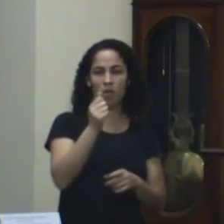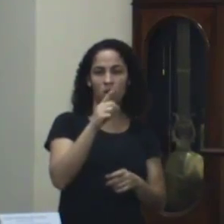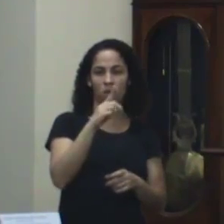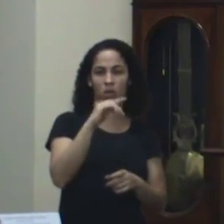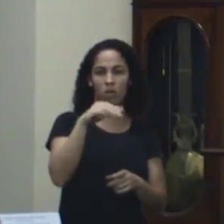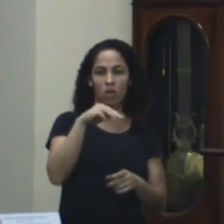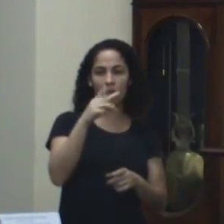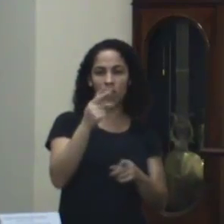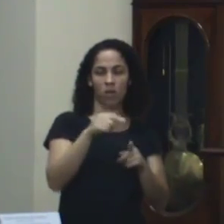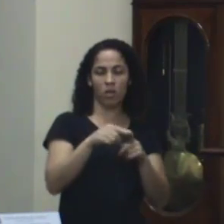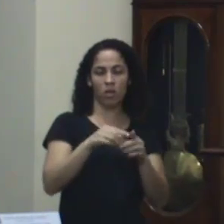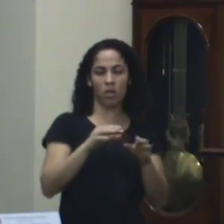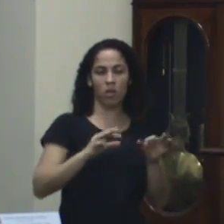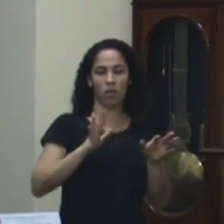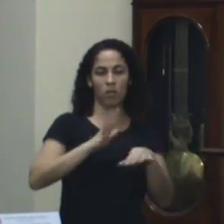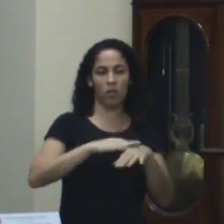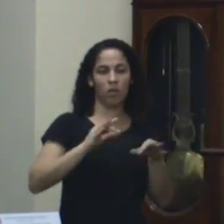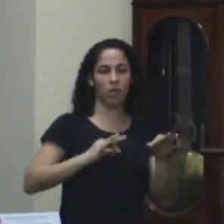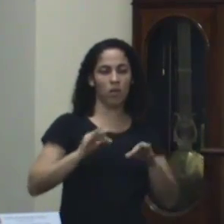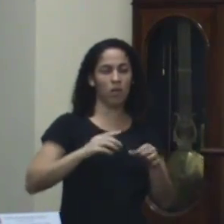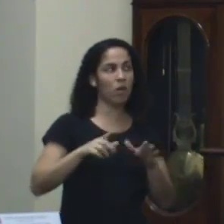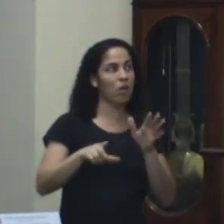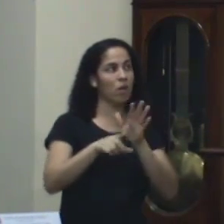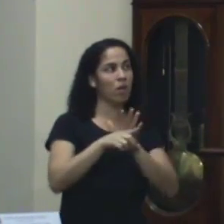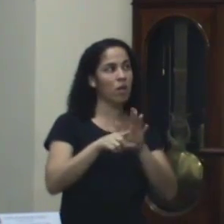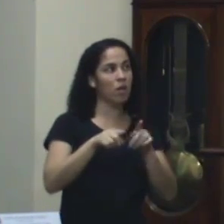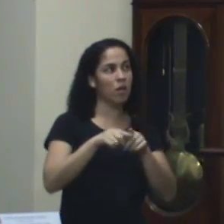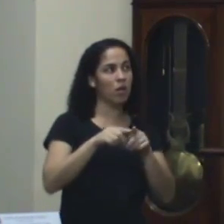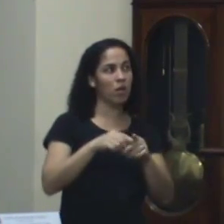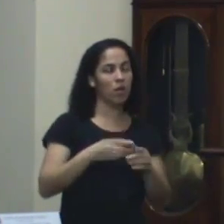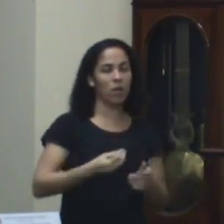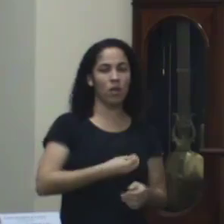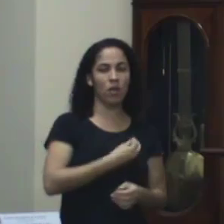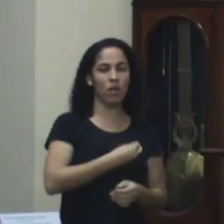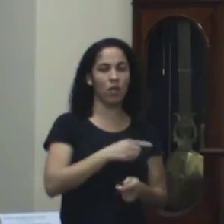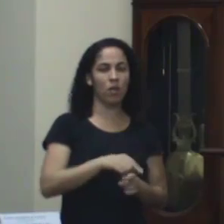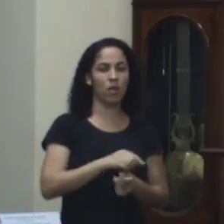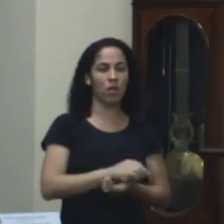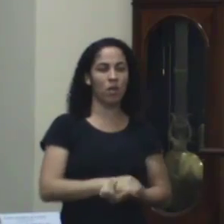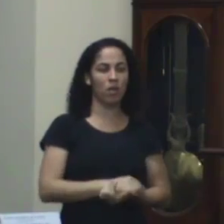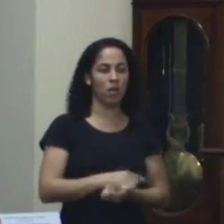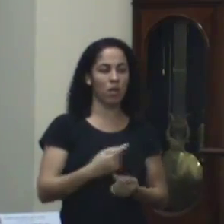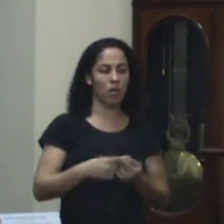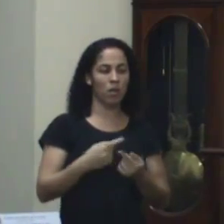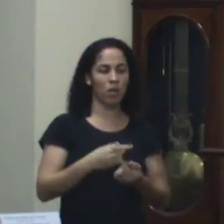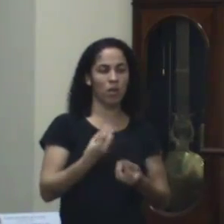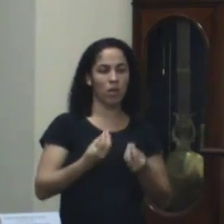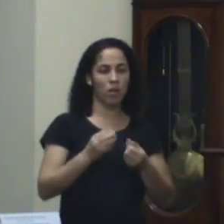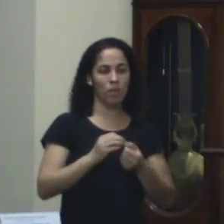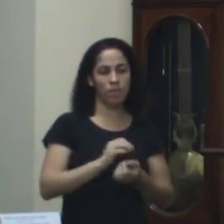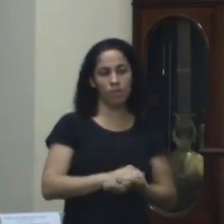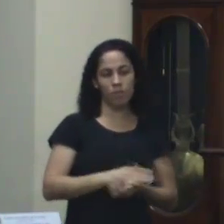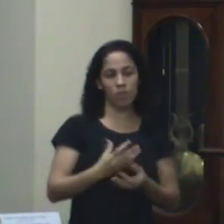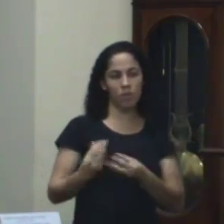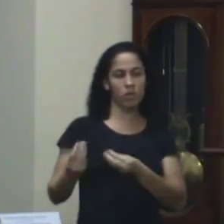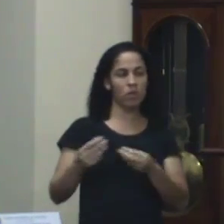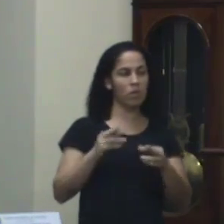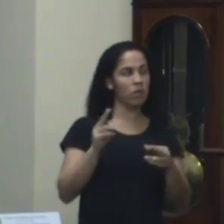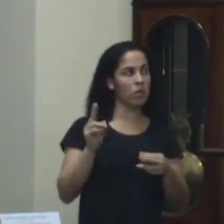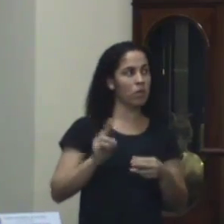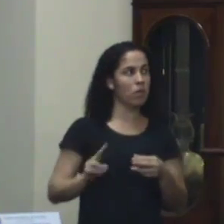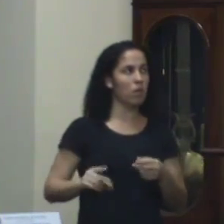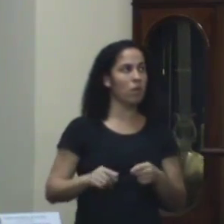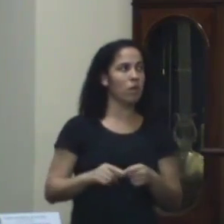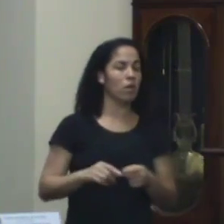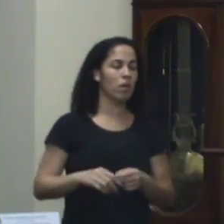que mais fez projetos de lei, é um candidato presente, porque muitas das vezes as